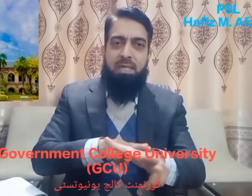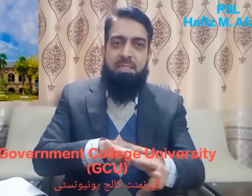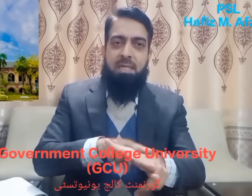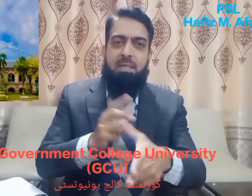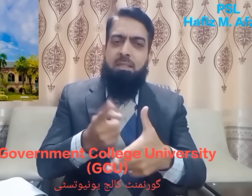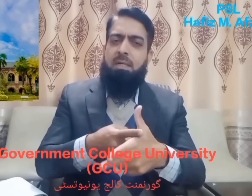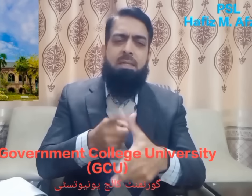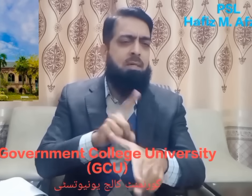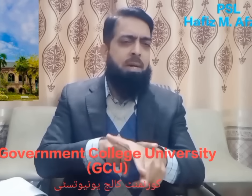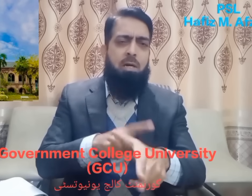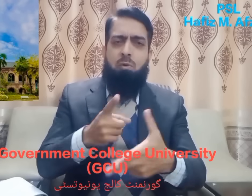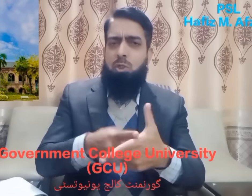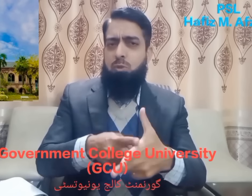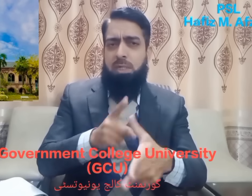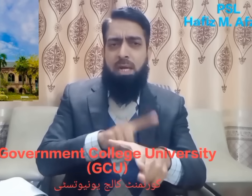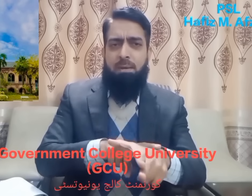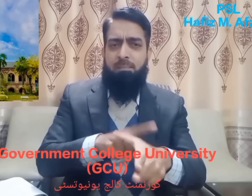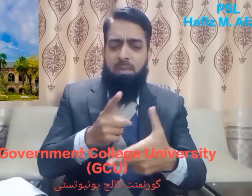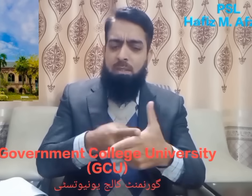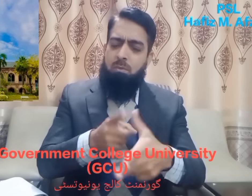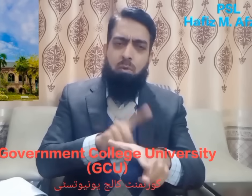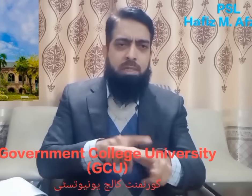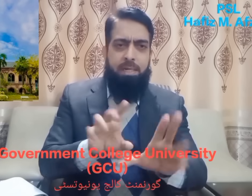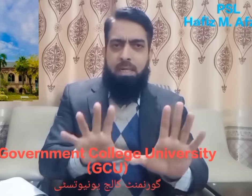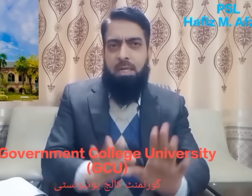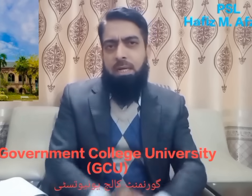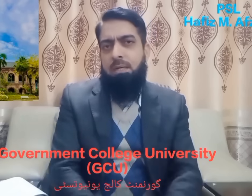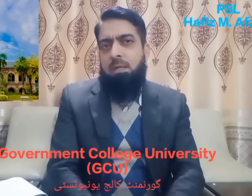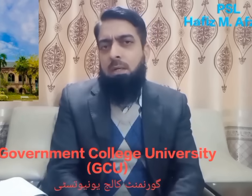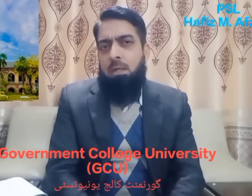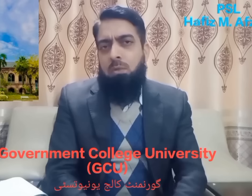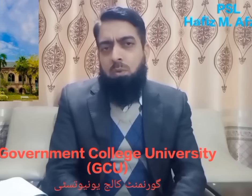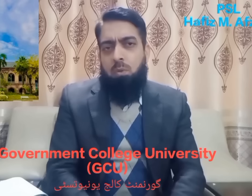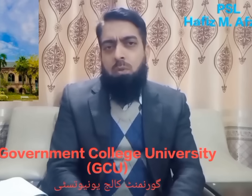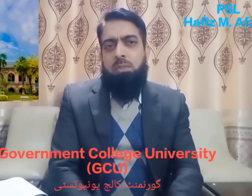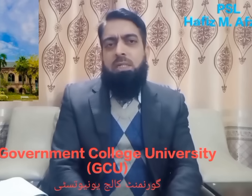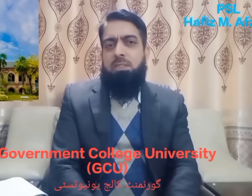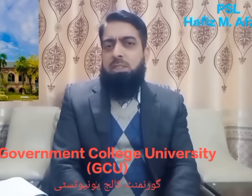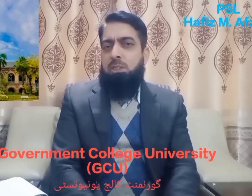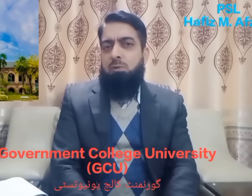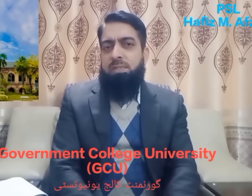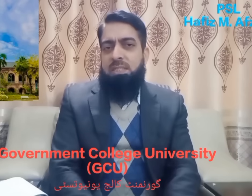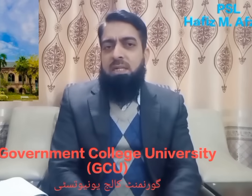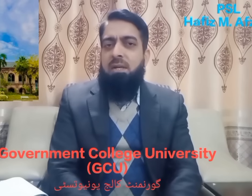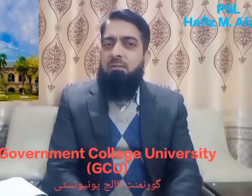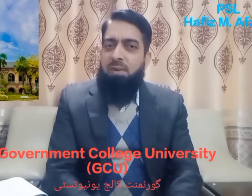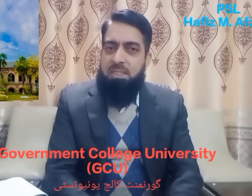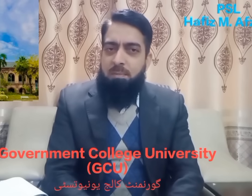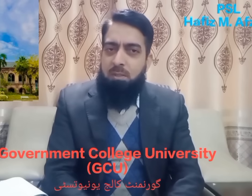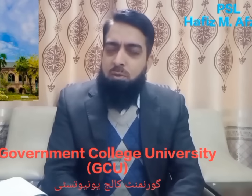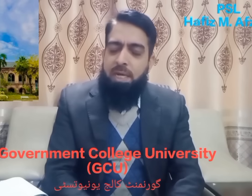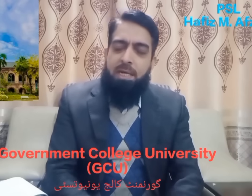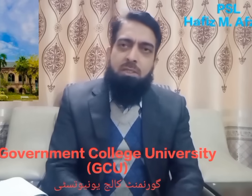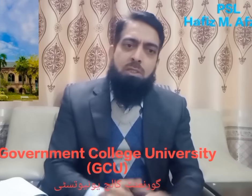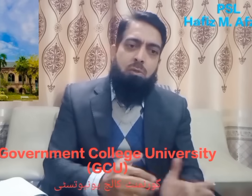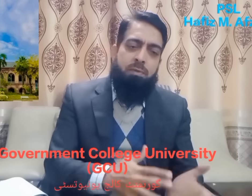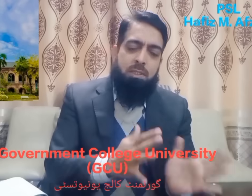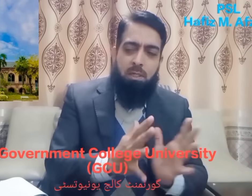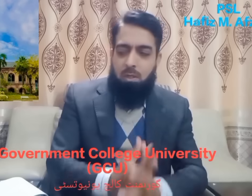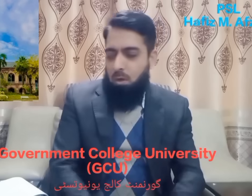फिंगर के साथ करते हैं, डजंट मैटर, कोई इशू नहीं है, दोनों साइन ठीक है। तो ये जीसी यूनिवर्सिटी फैसलाबाद हो जाएगा, जीसी यूनिवर्सिटी